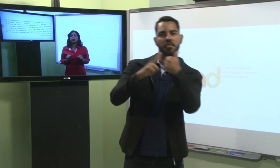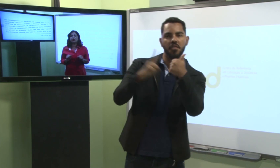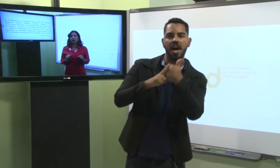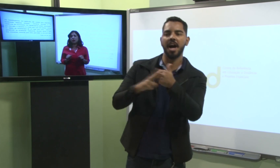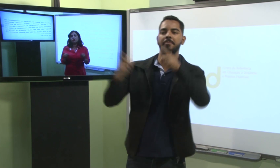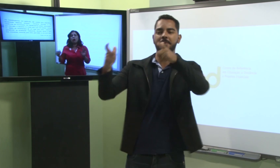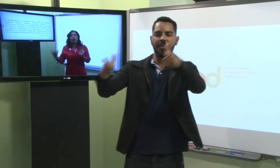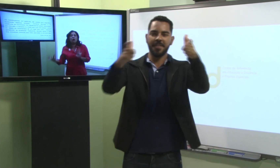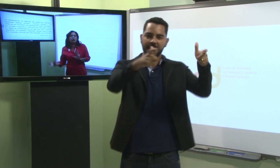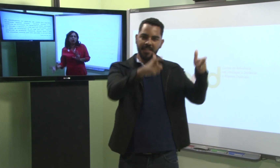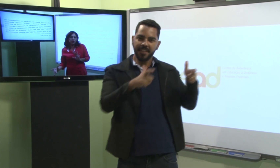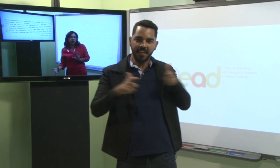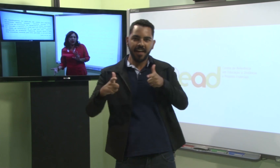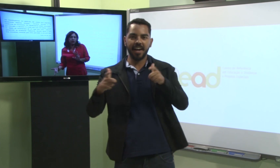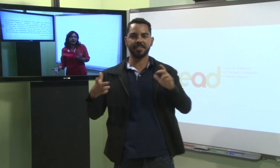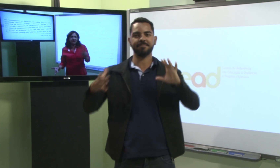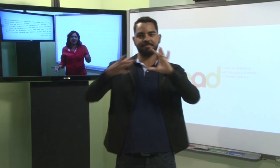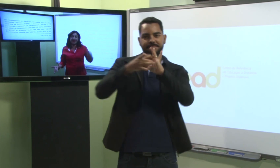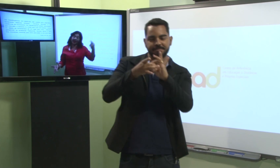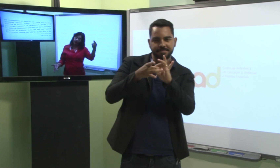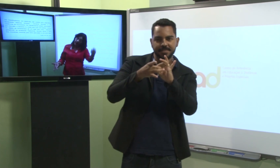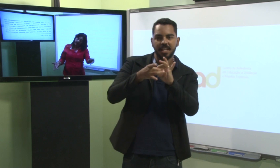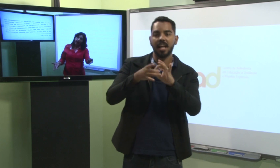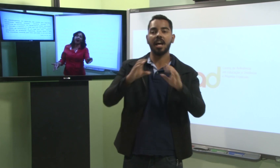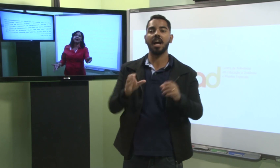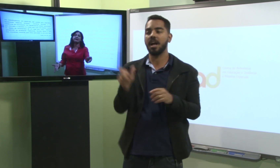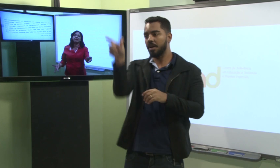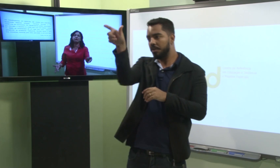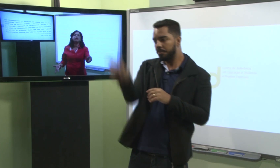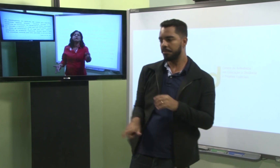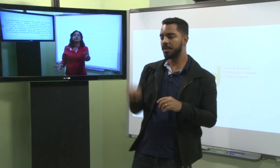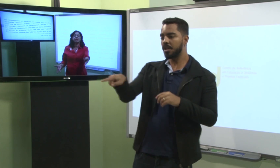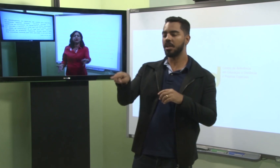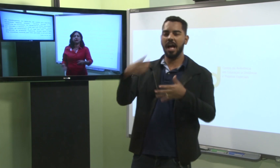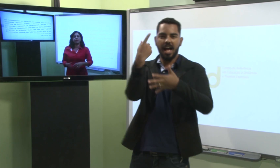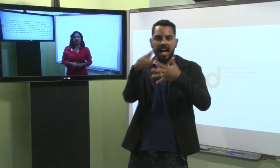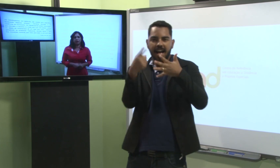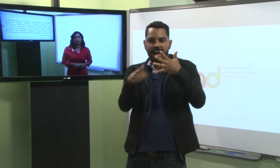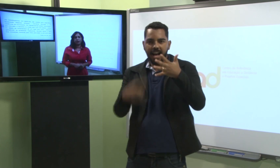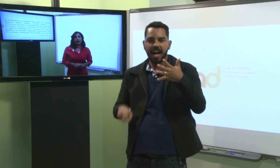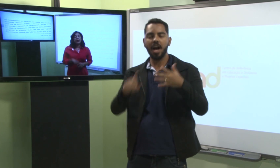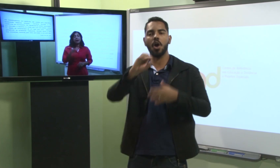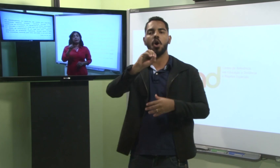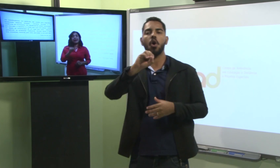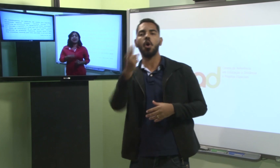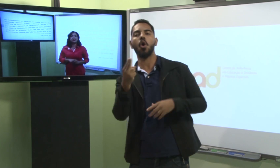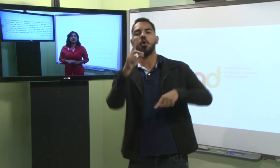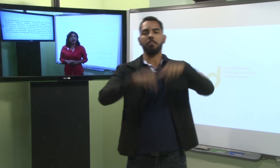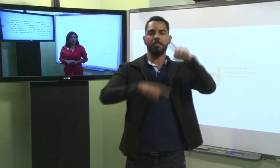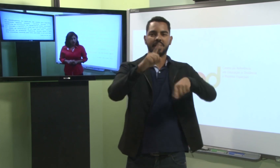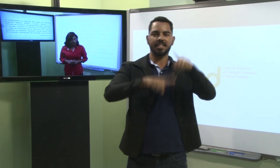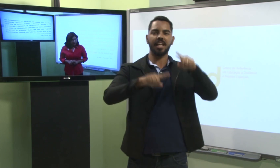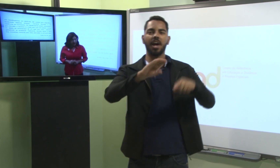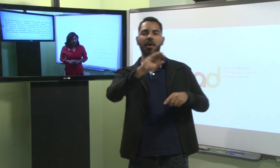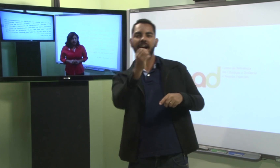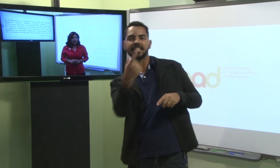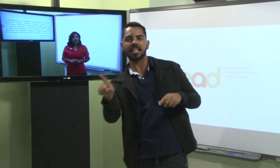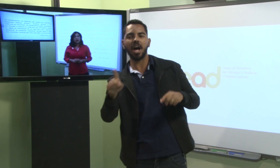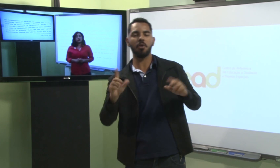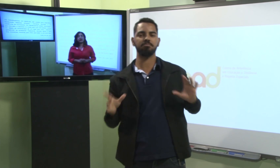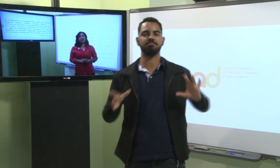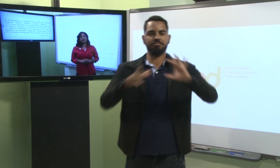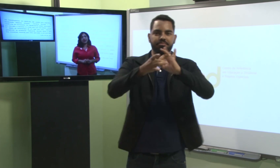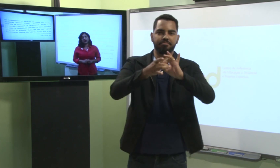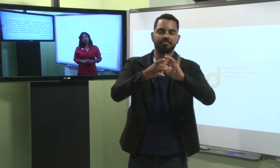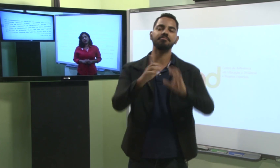classificar o sujeito ou o objeto que está ligado à ação deste verbo. Bernardino ainda nos esclarece